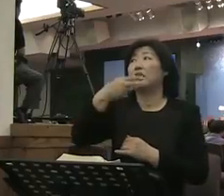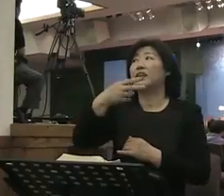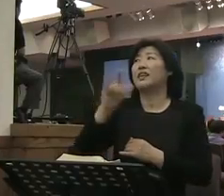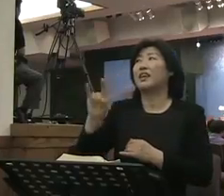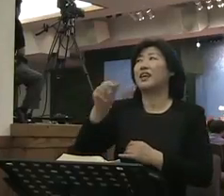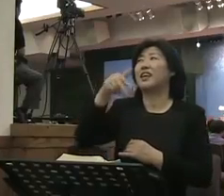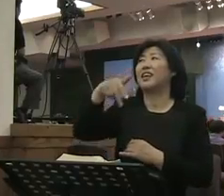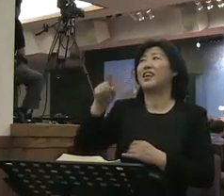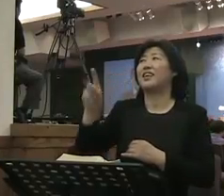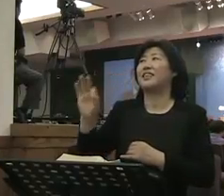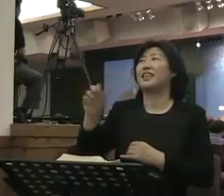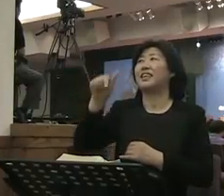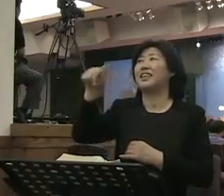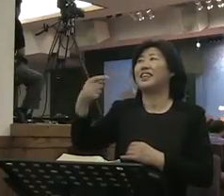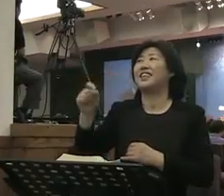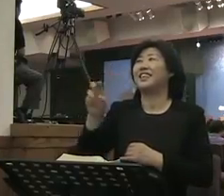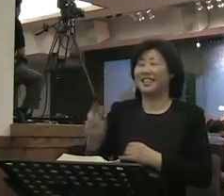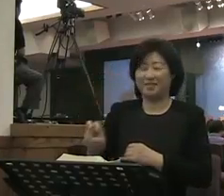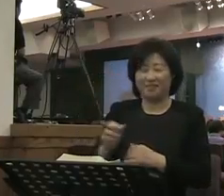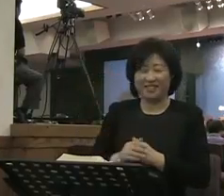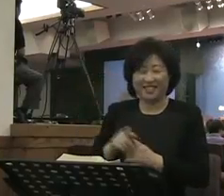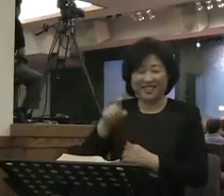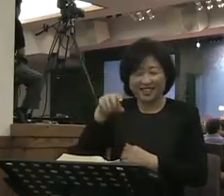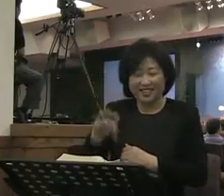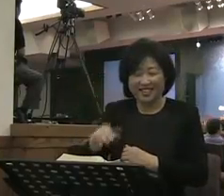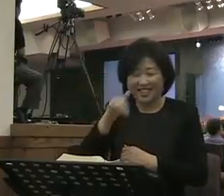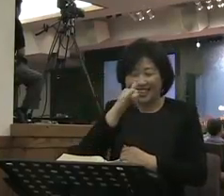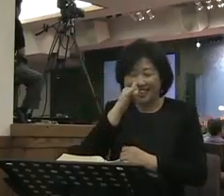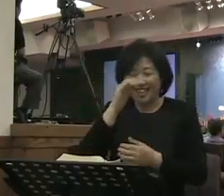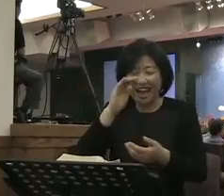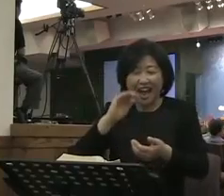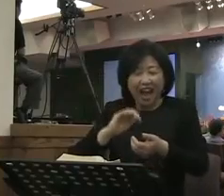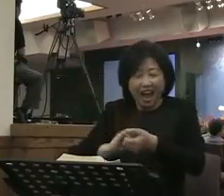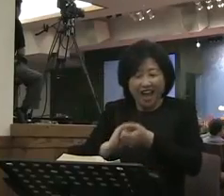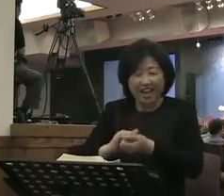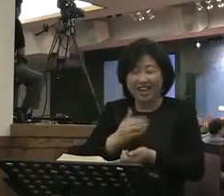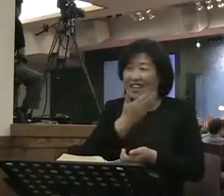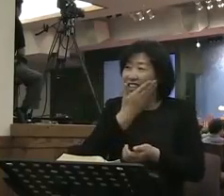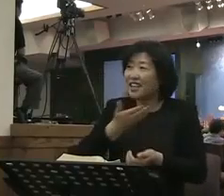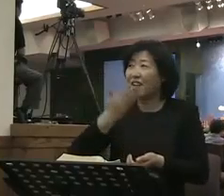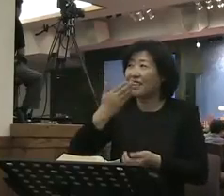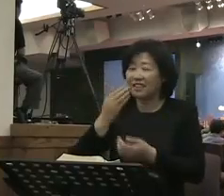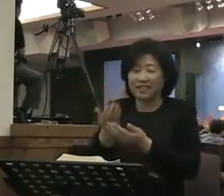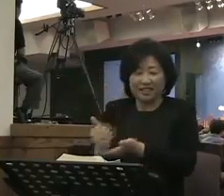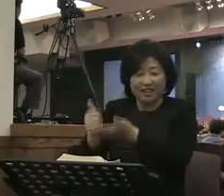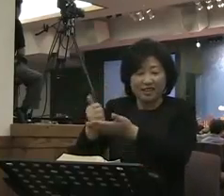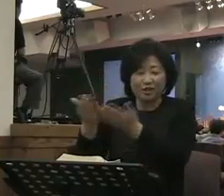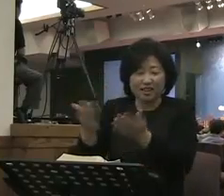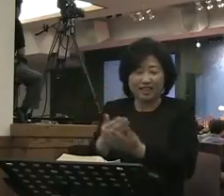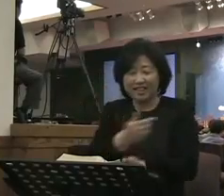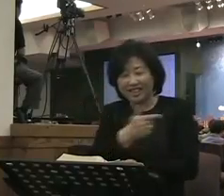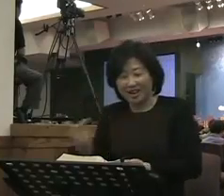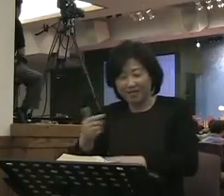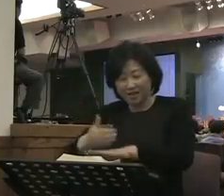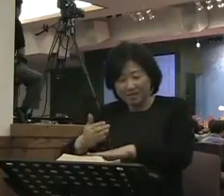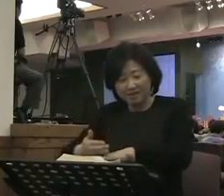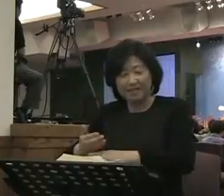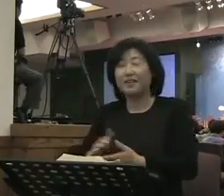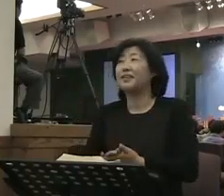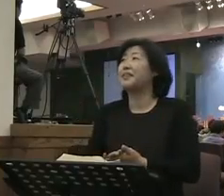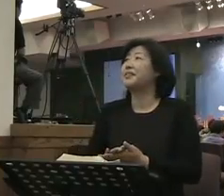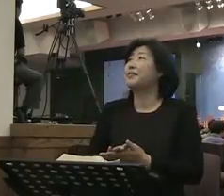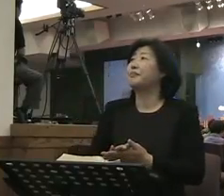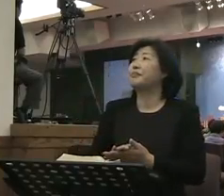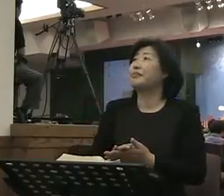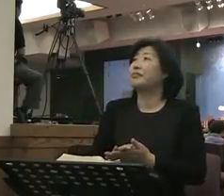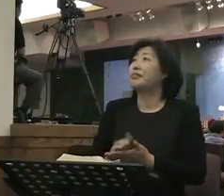있는데 그 대장금이 여기 있구나 할 만큼 여러분들이 귀하게 음식으로 섬겨주셨습니다. 너무 감사합니다.